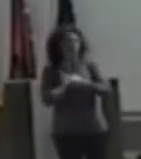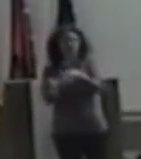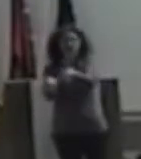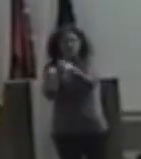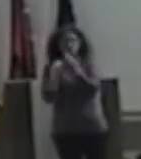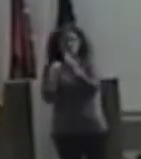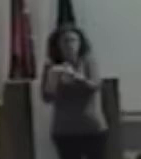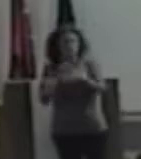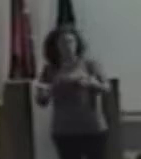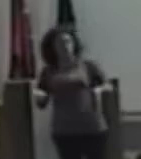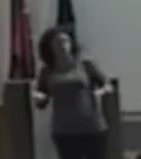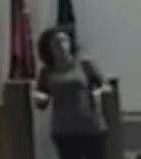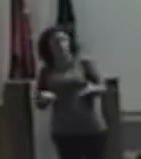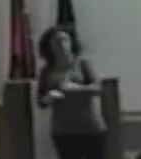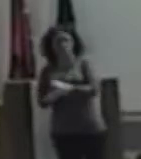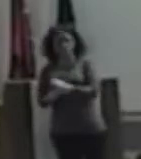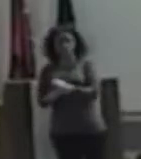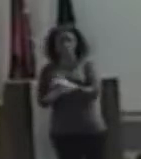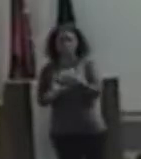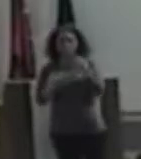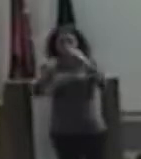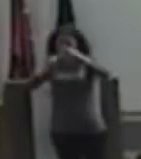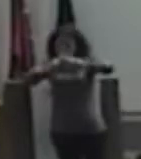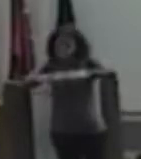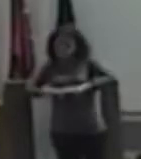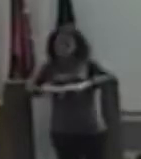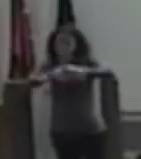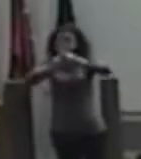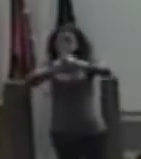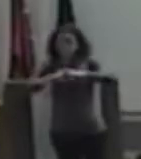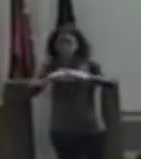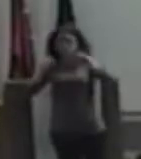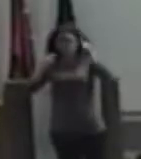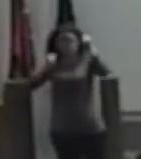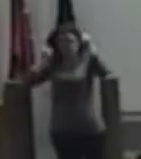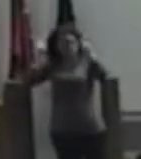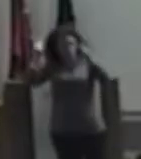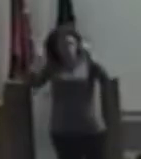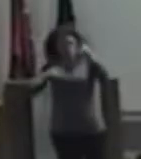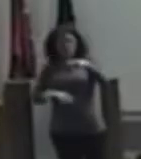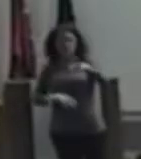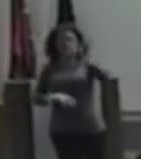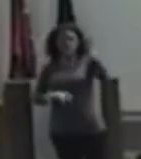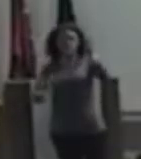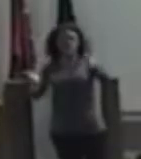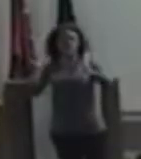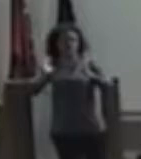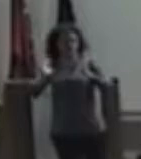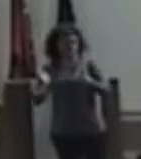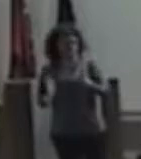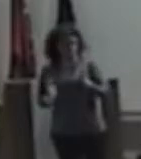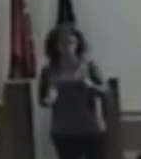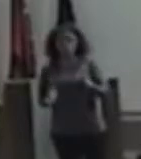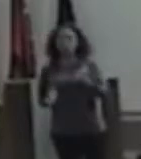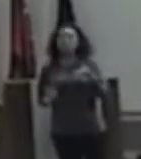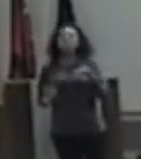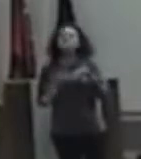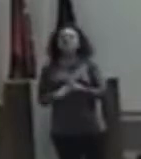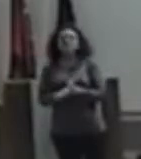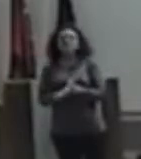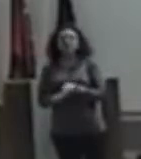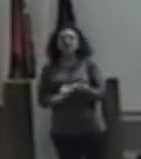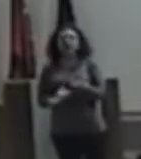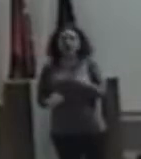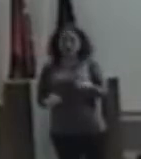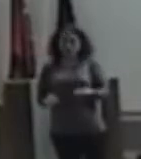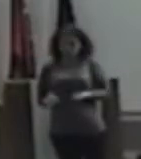información considerarla en la decisión de tratamiento. Es decir, cuando vayamos a poner una dosis de